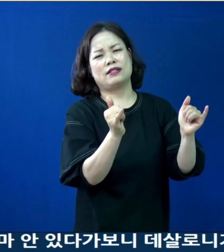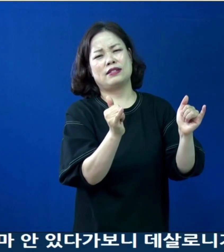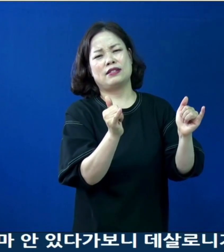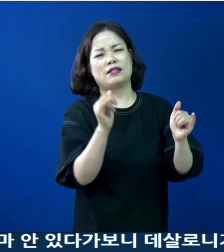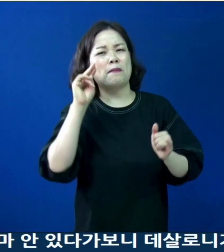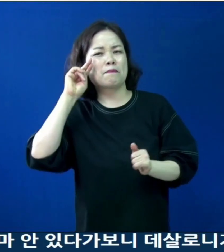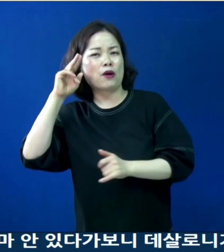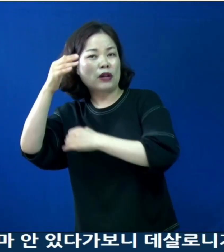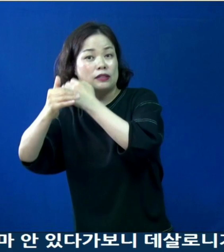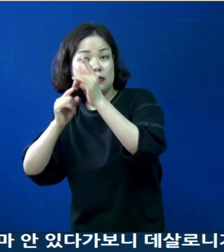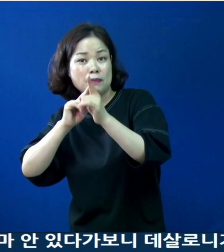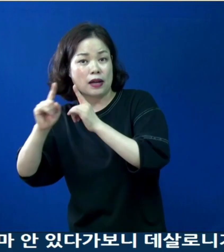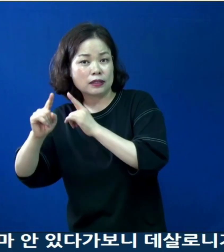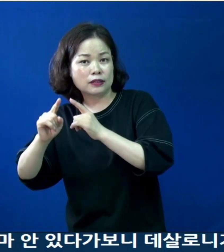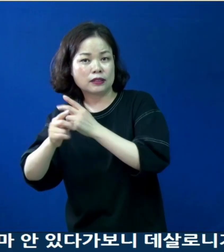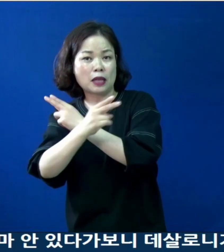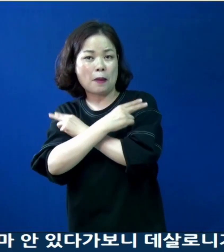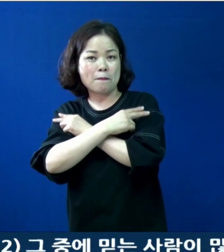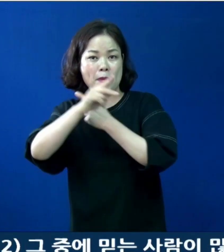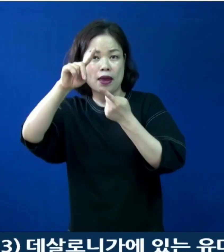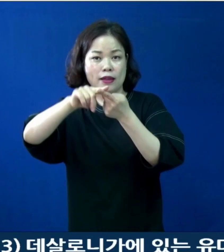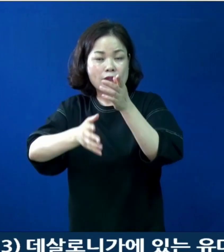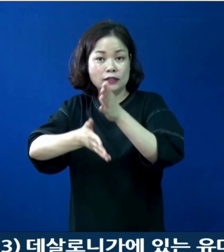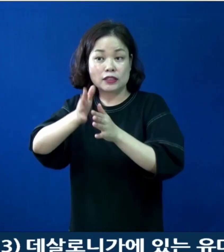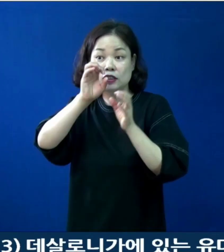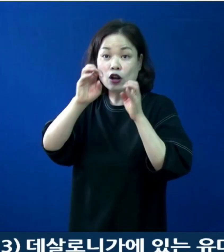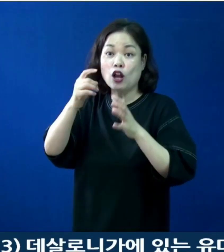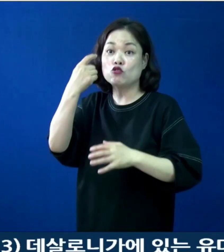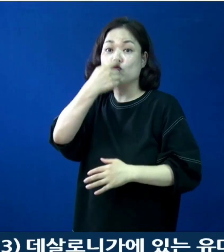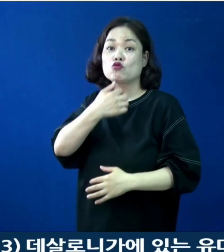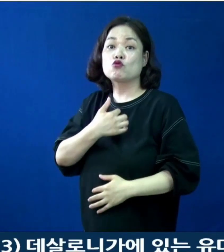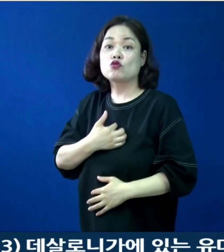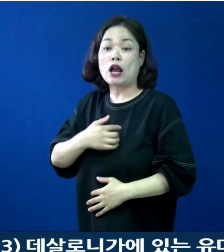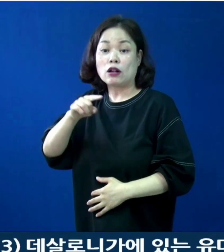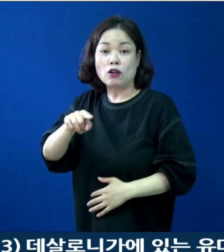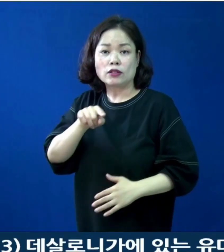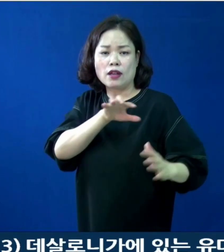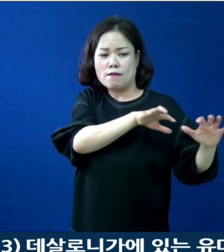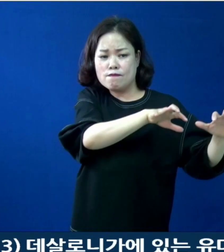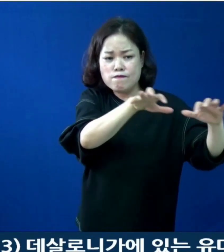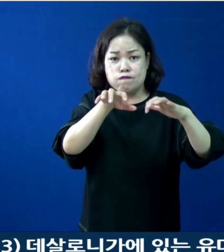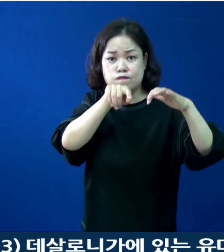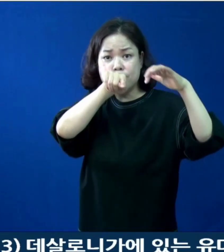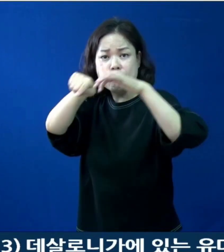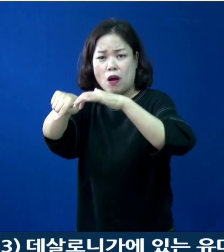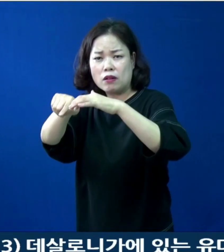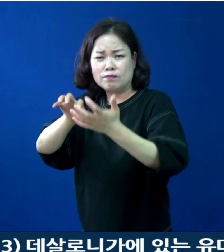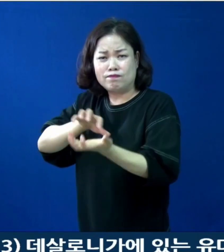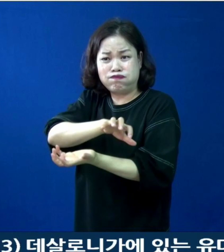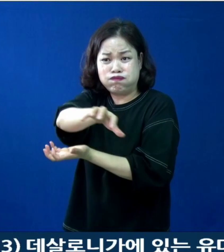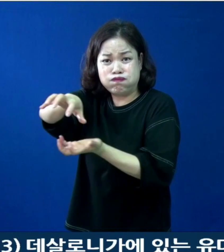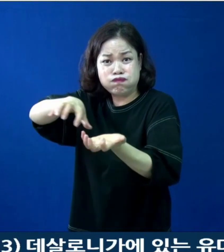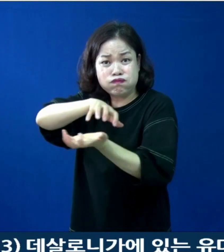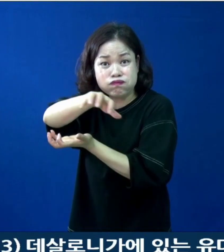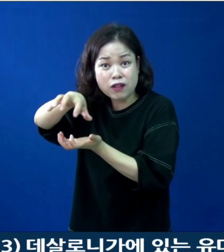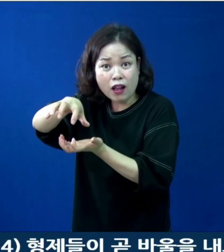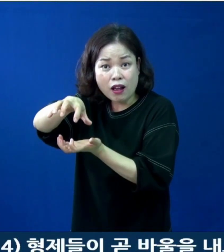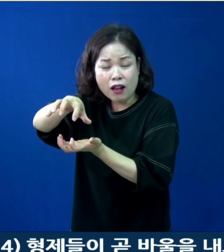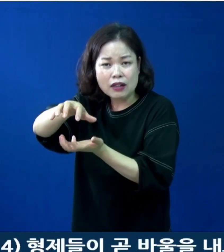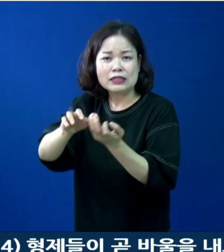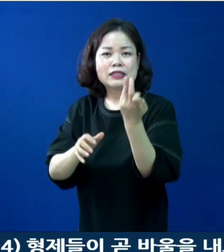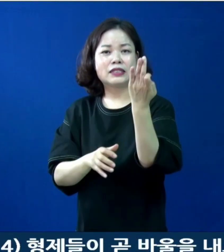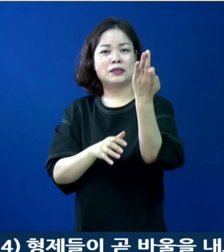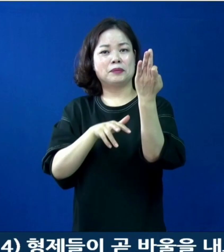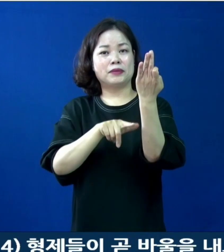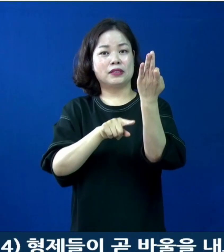바울이 하나님의 말씀을 베레아에서도 전하는 줄을 알고 거기도 가서 무리를 움직여 소동하게 하거늘.